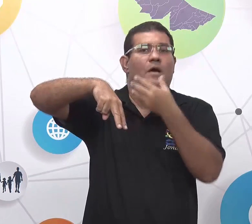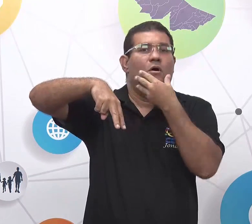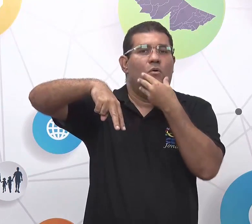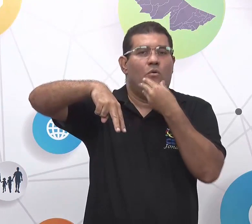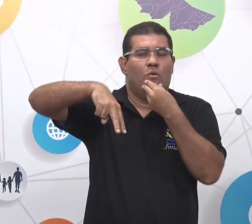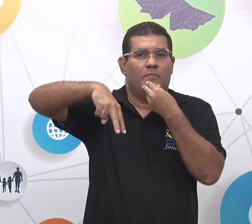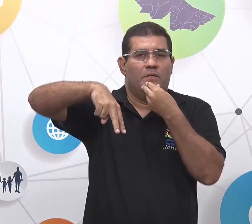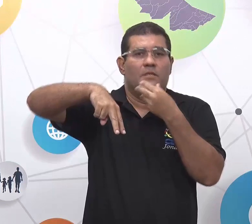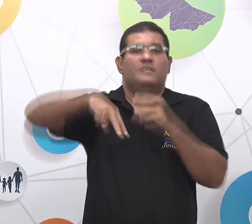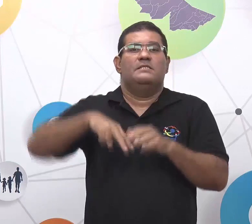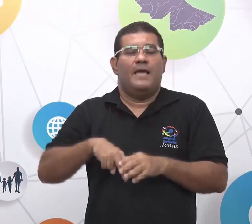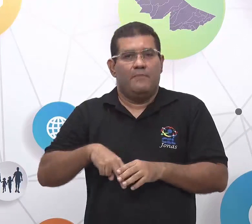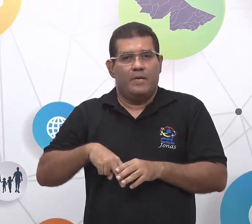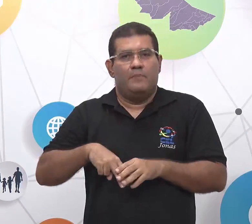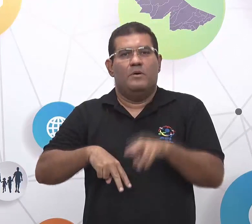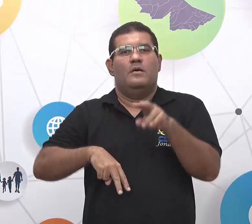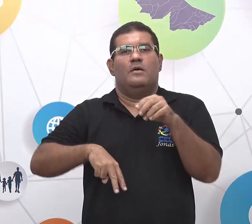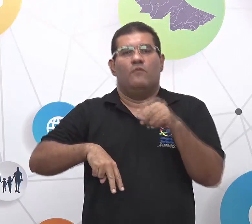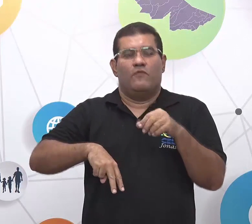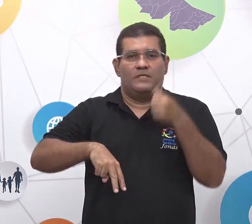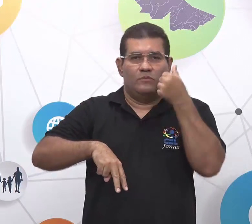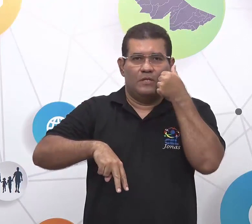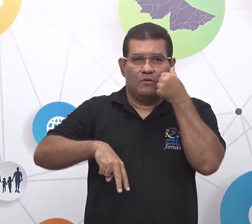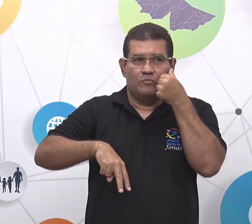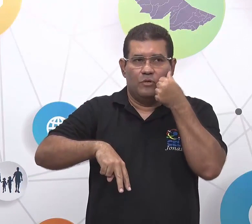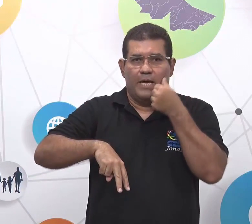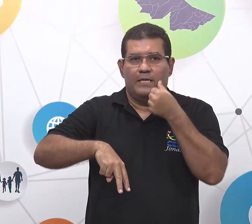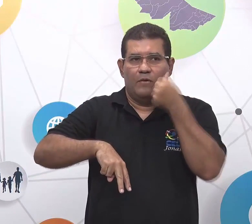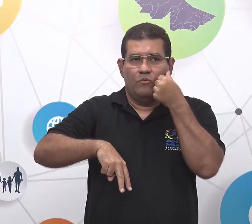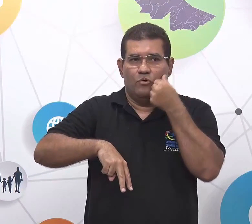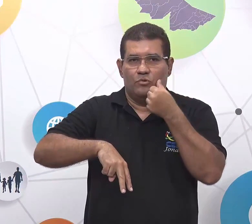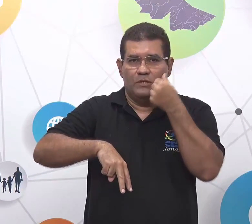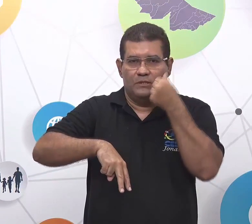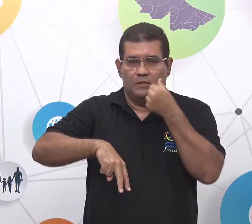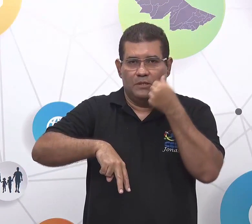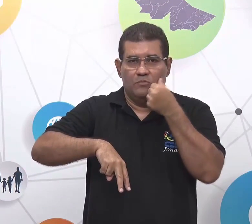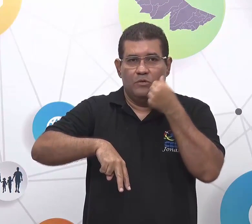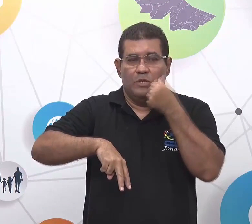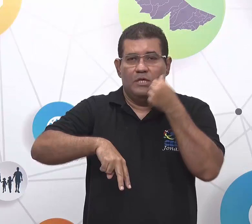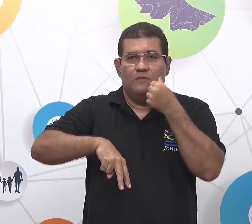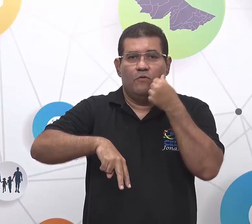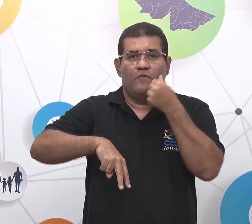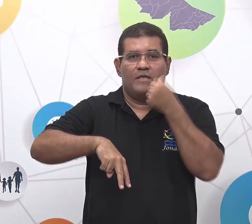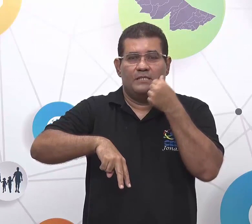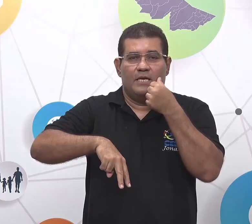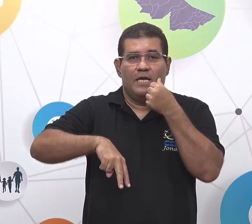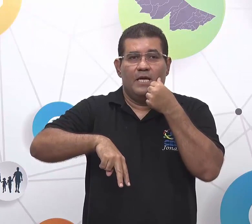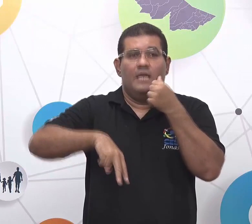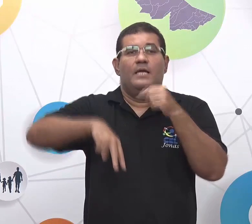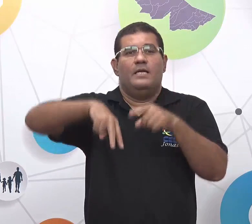que é homem se é minha irmã eu vou fazer o sinal de mulher né o rosto lisinho e vou fazer